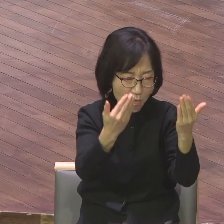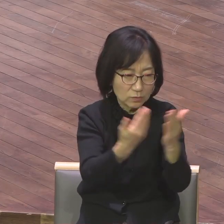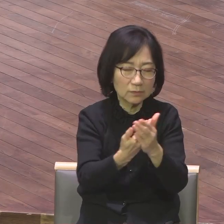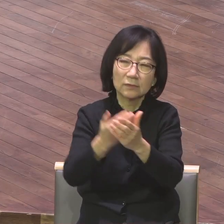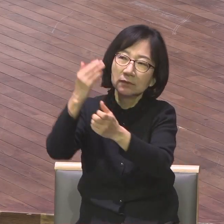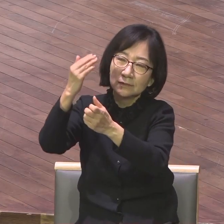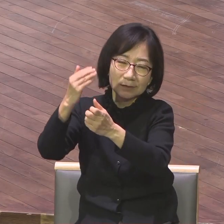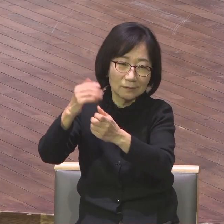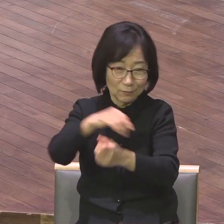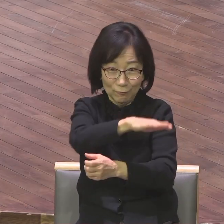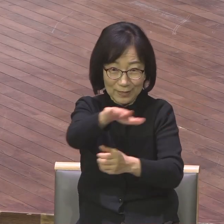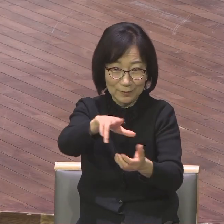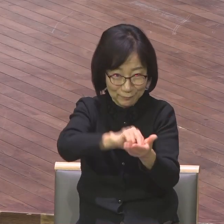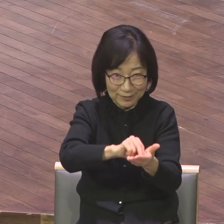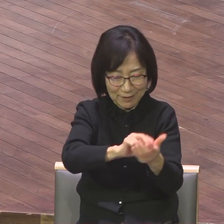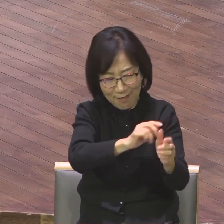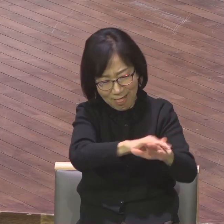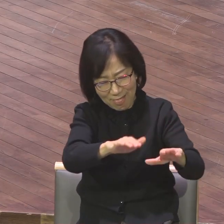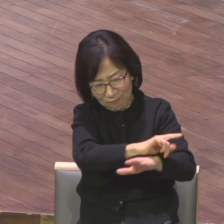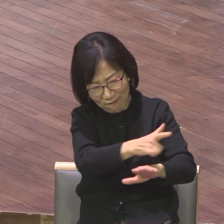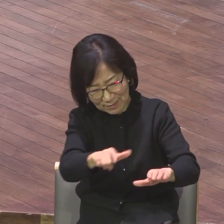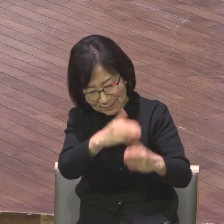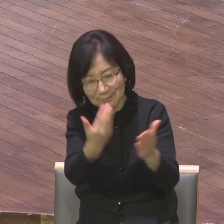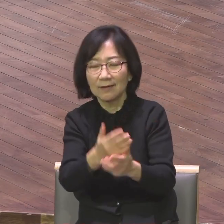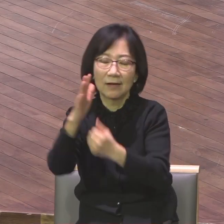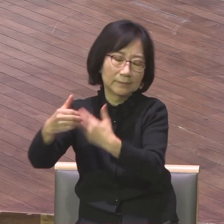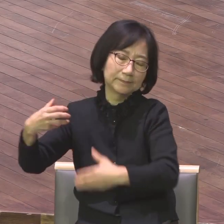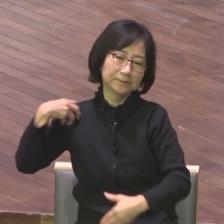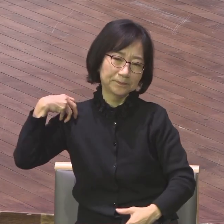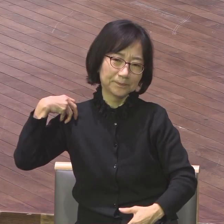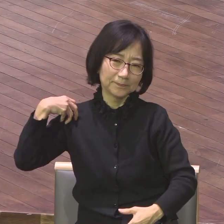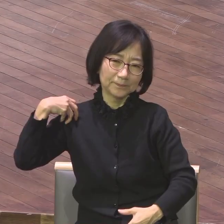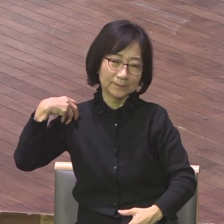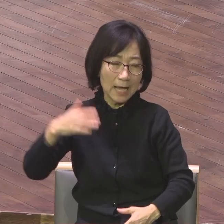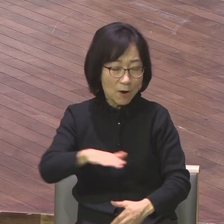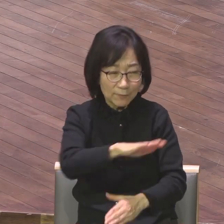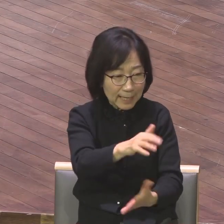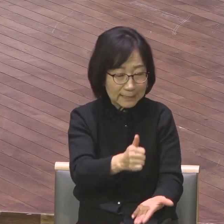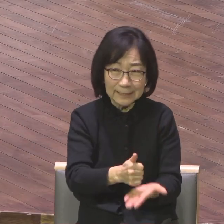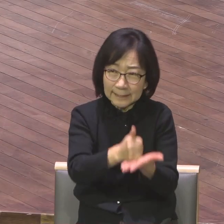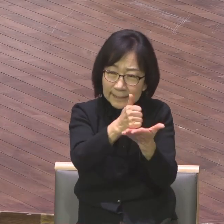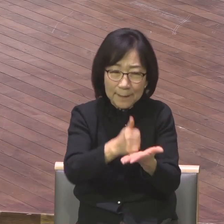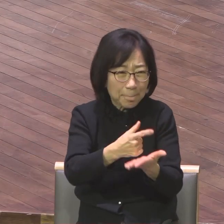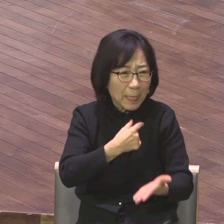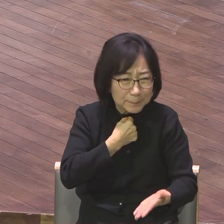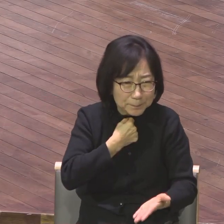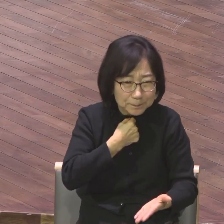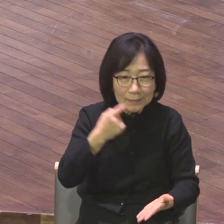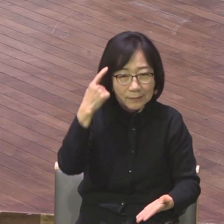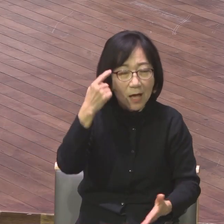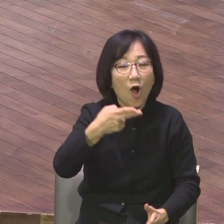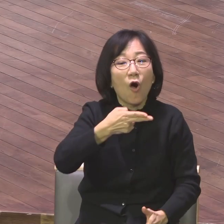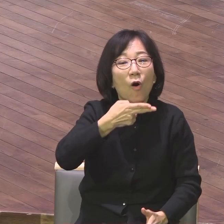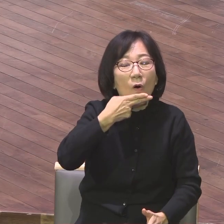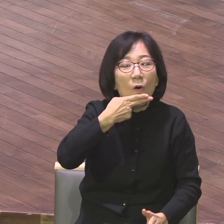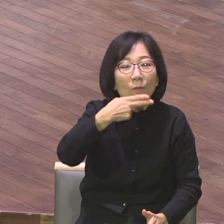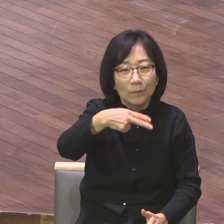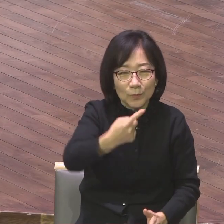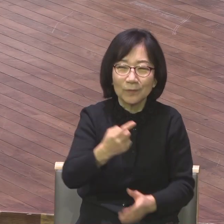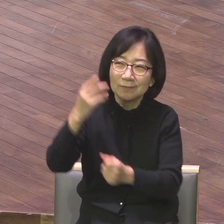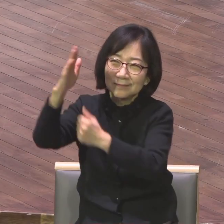우리가 스스로 높아지려고 하지 않아도 하나님께서 친히